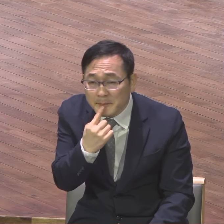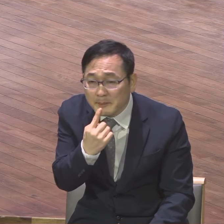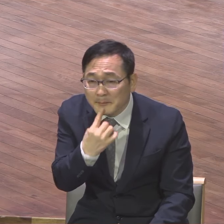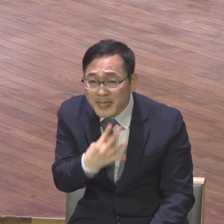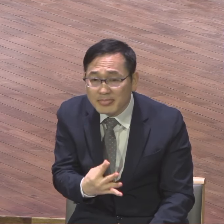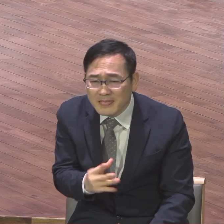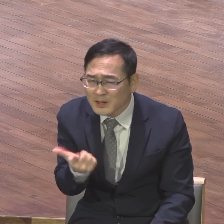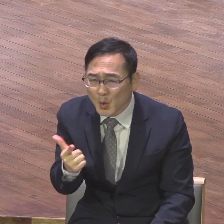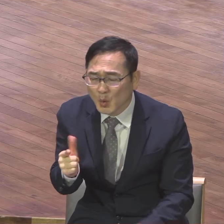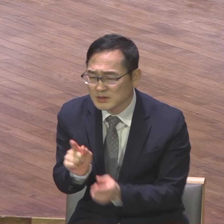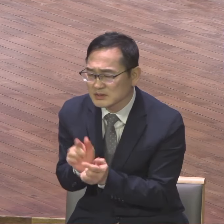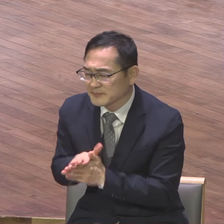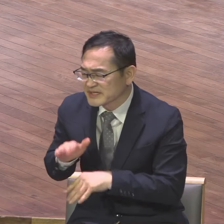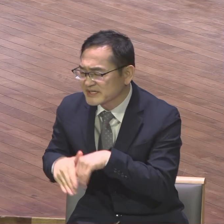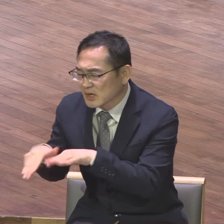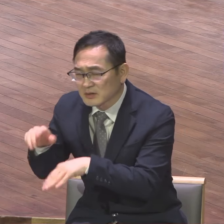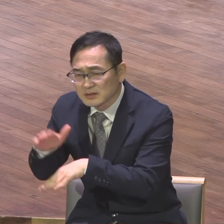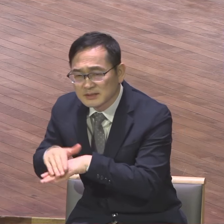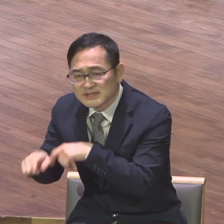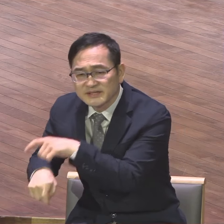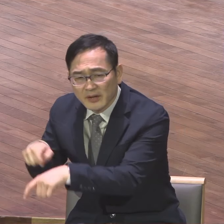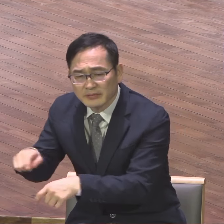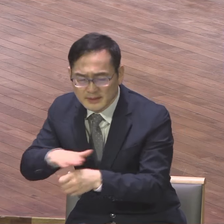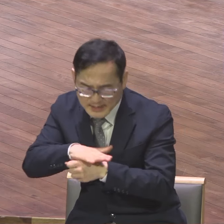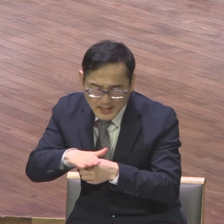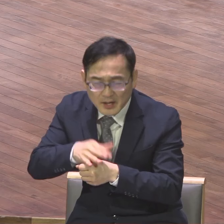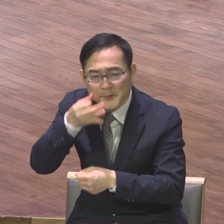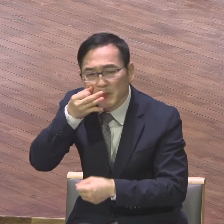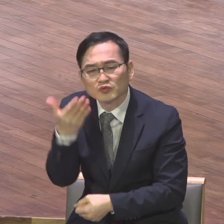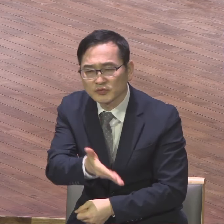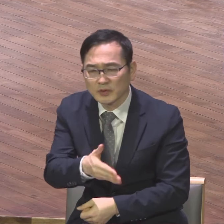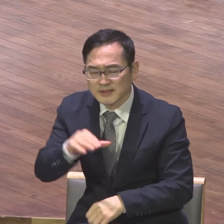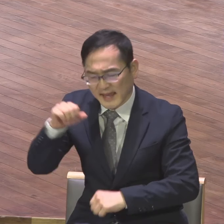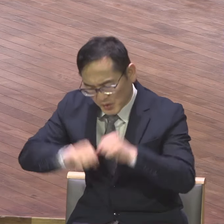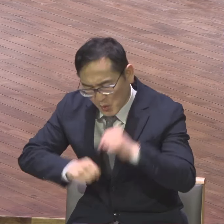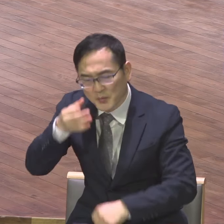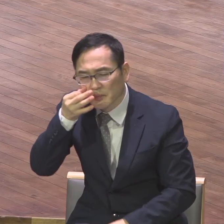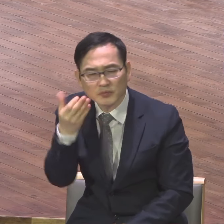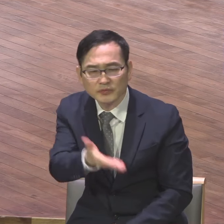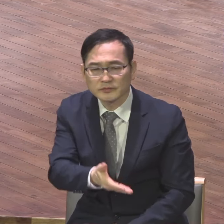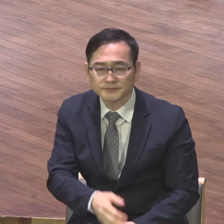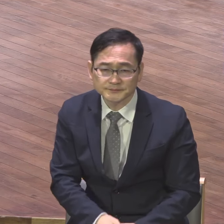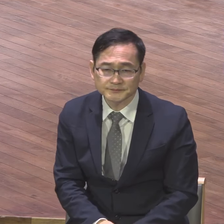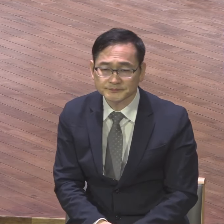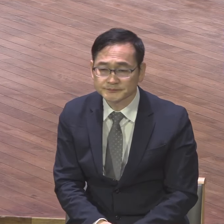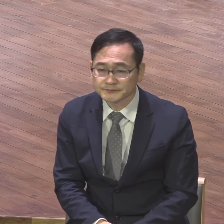실천하시면서 보여준 메시지예요. 실천하셨어요.